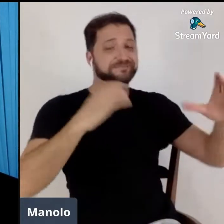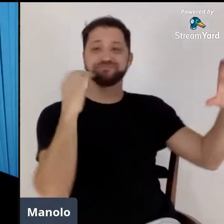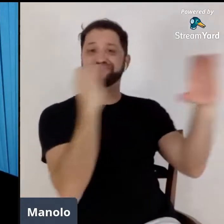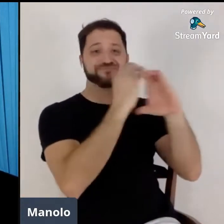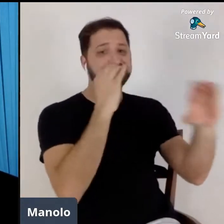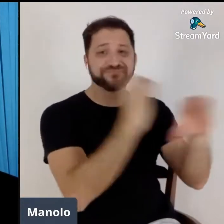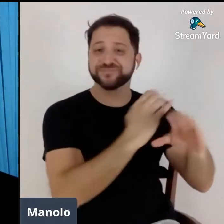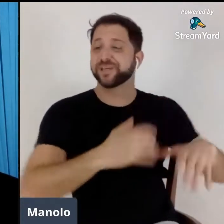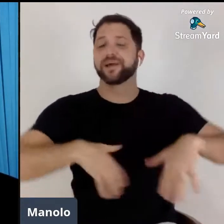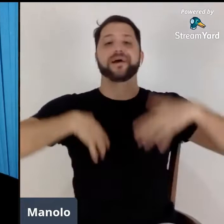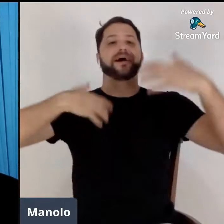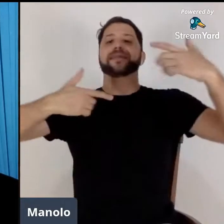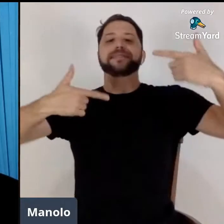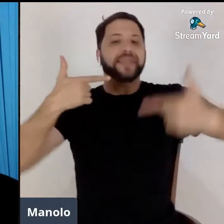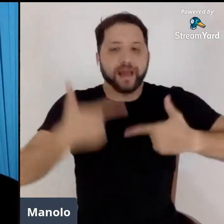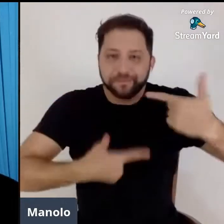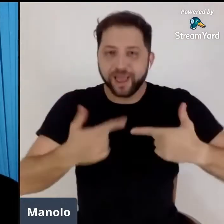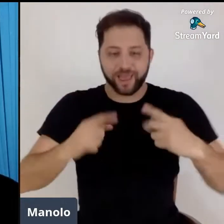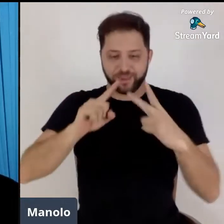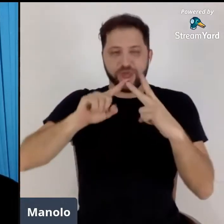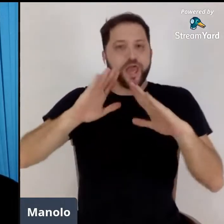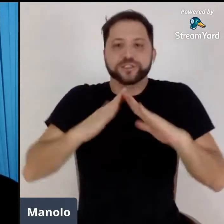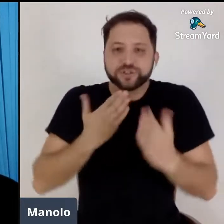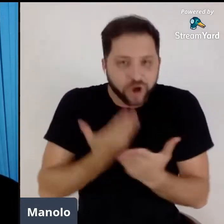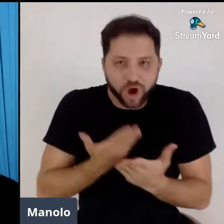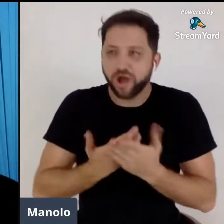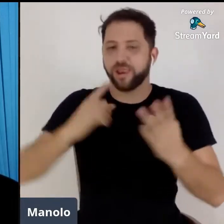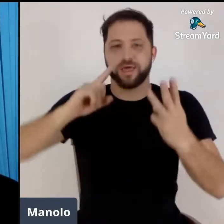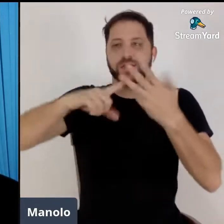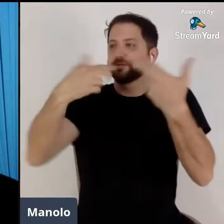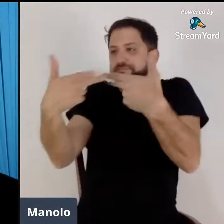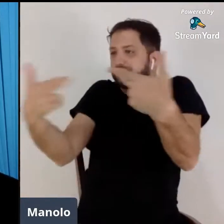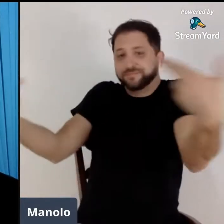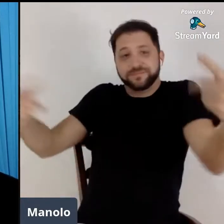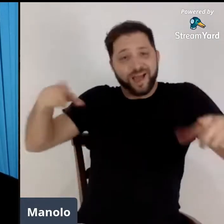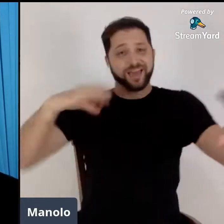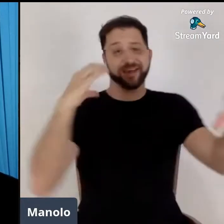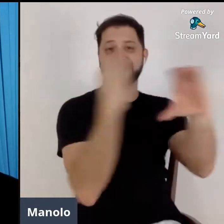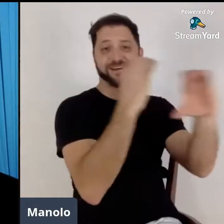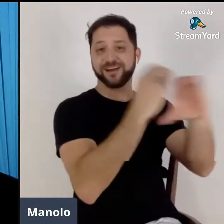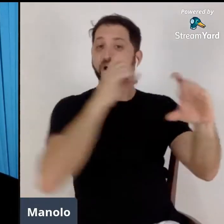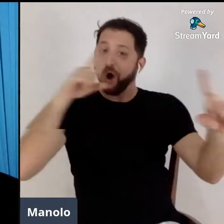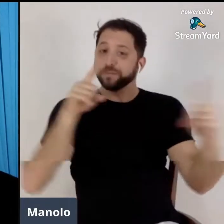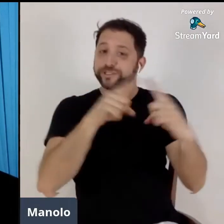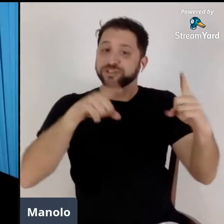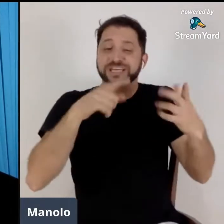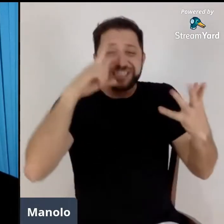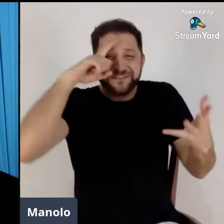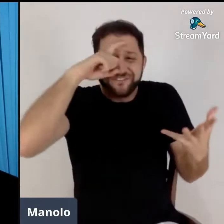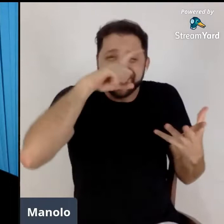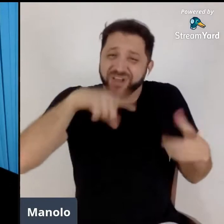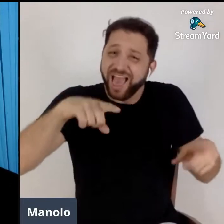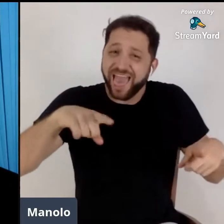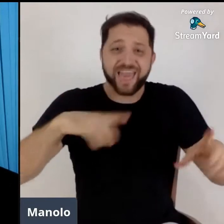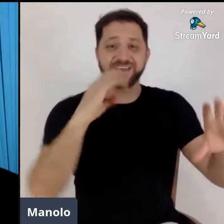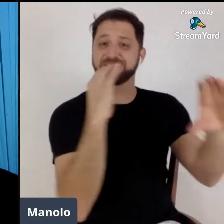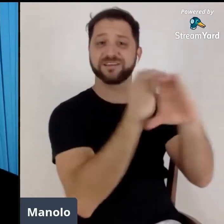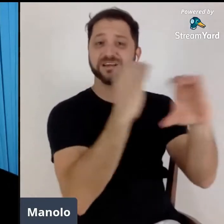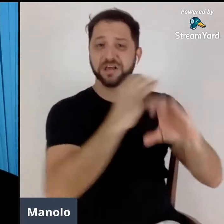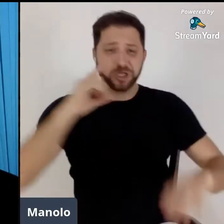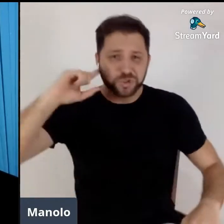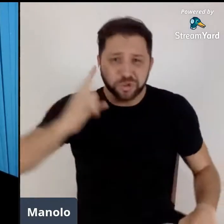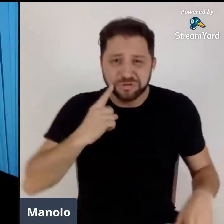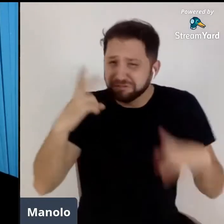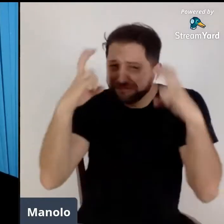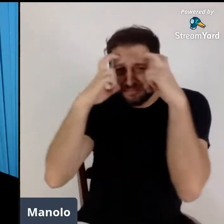Gente, o nosso amigo Manolo está explicando para os surdos que estão vendo a live em Libras tudo que ele acabou de explicar